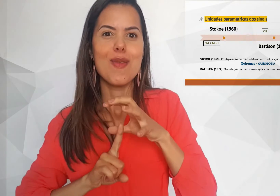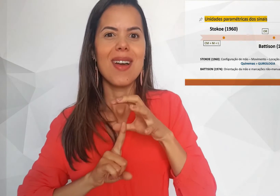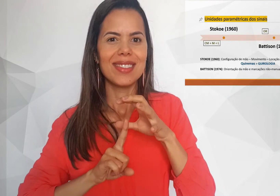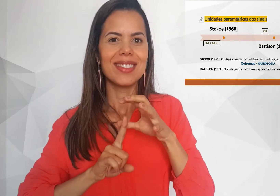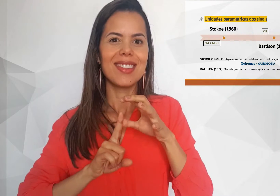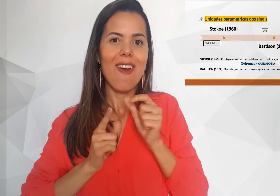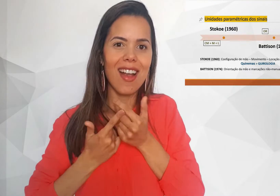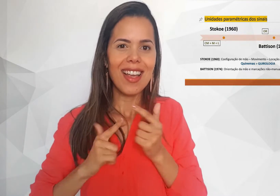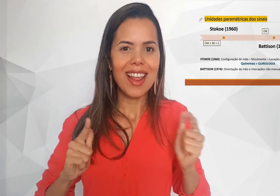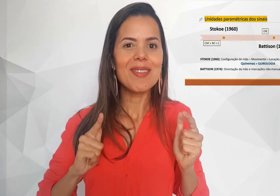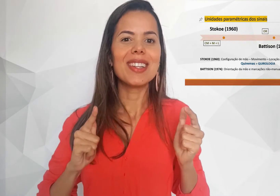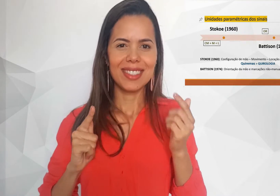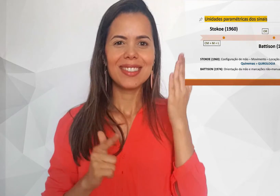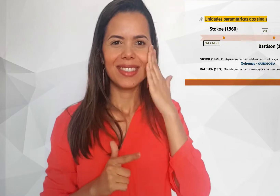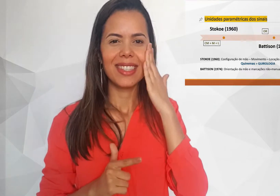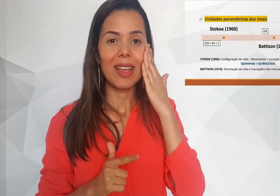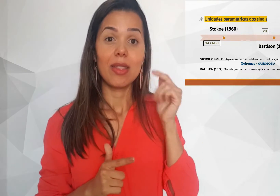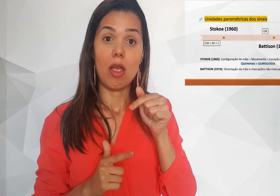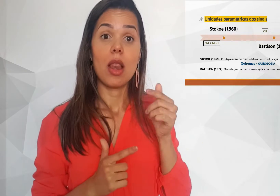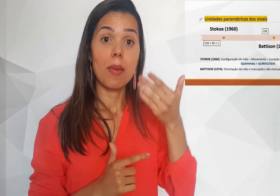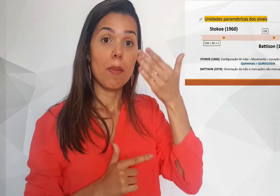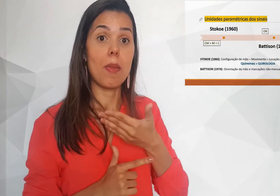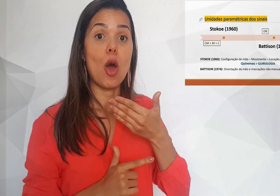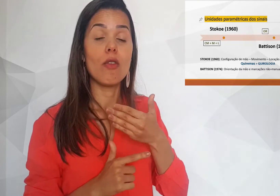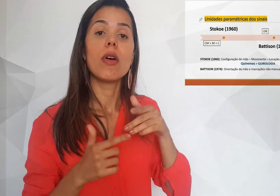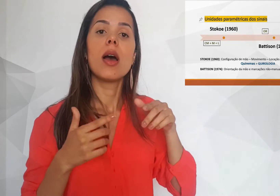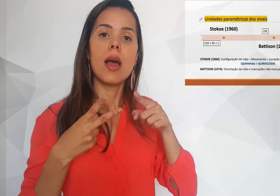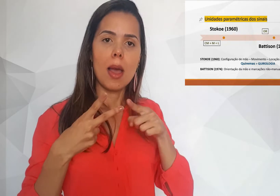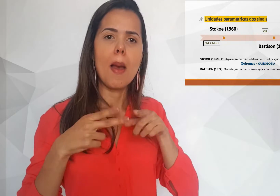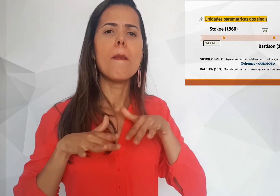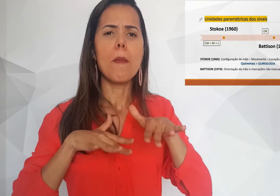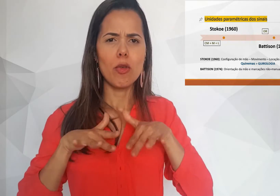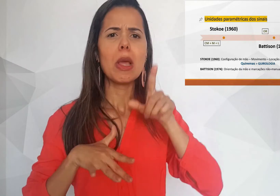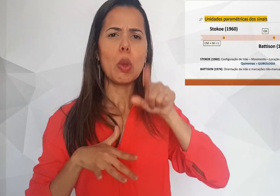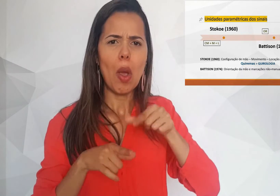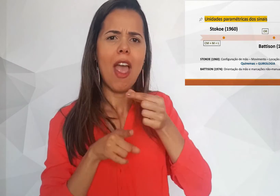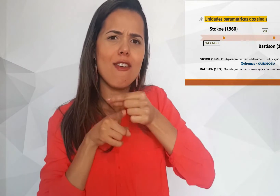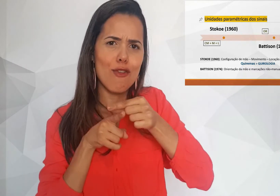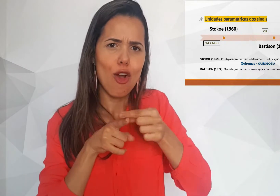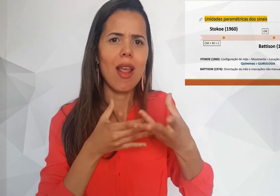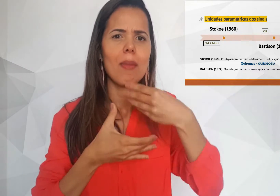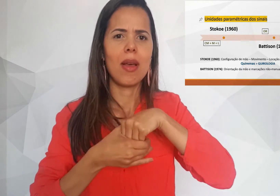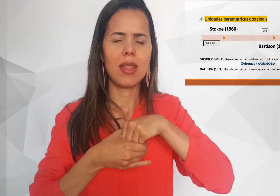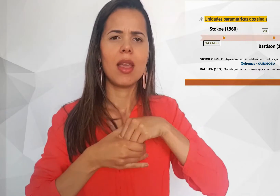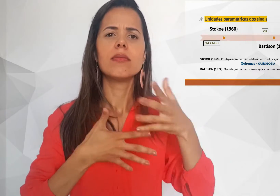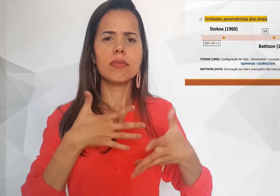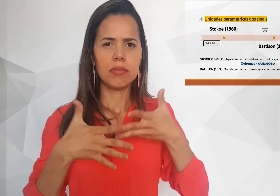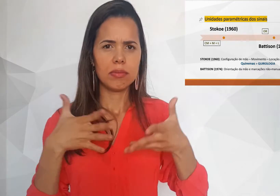do movimento das mãos no momento de articulação. Então, ele identifica o movimento também como uma unidade mínima ou um